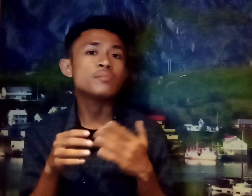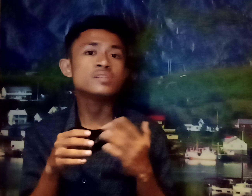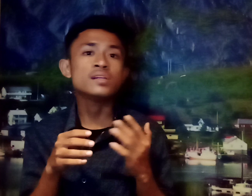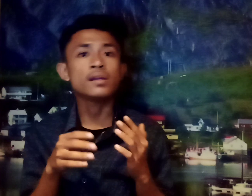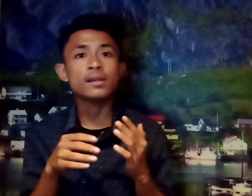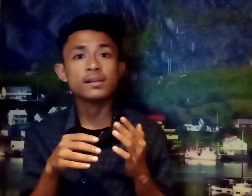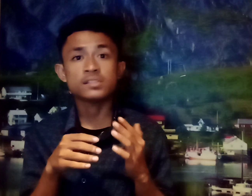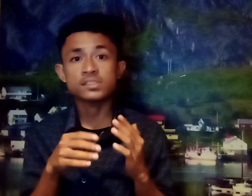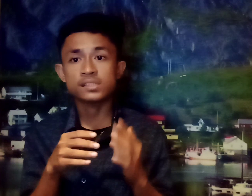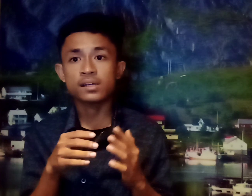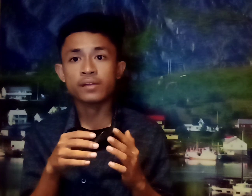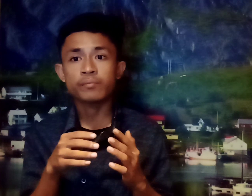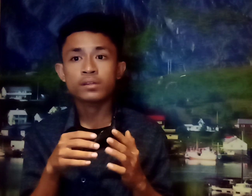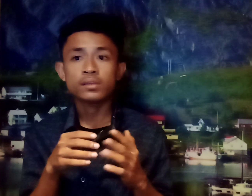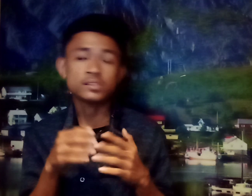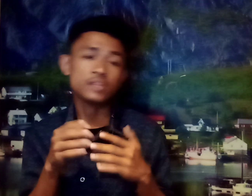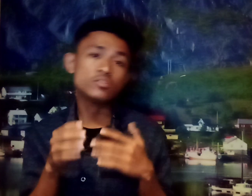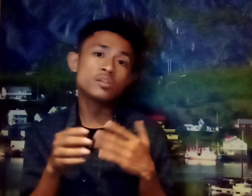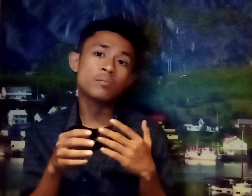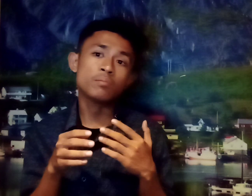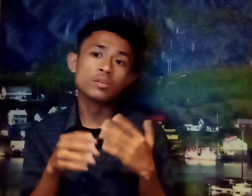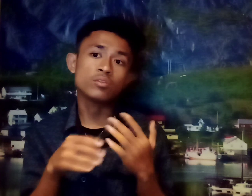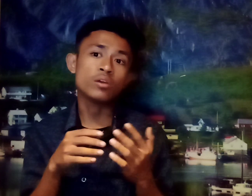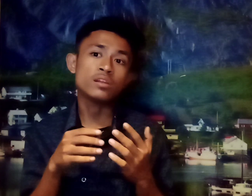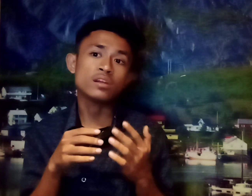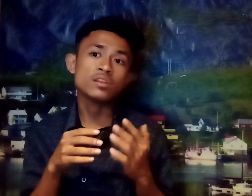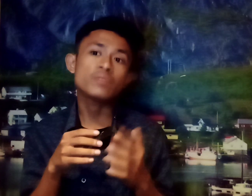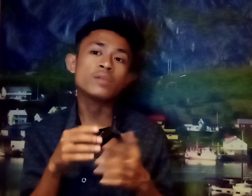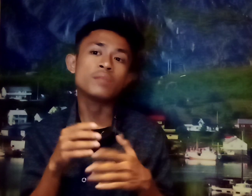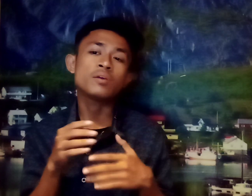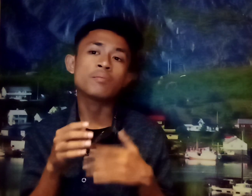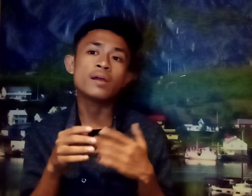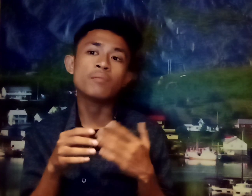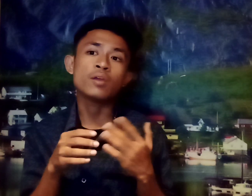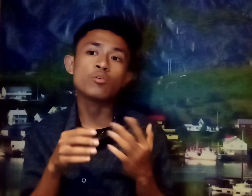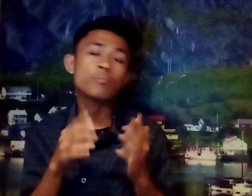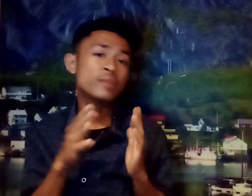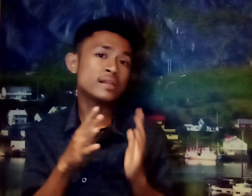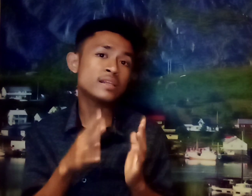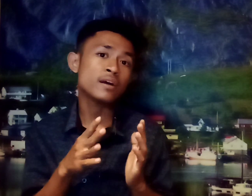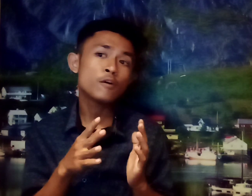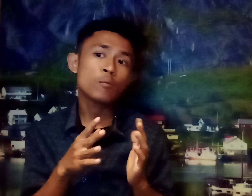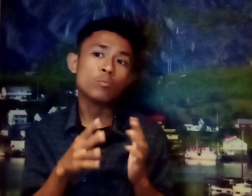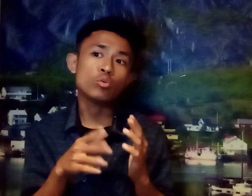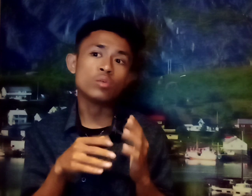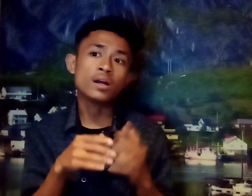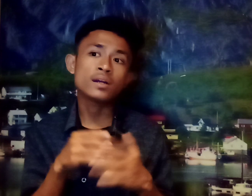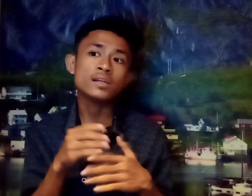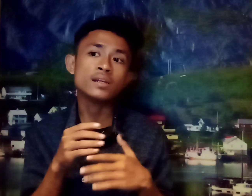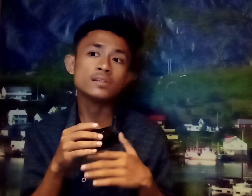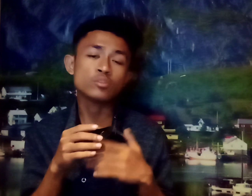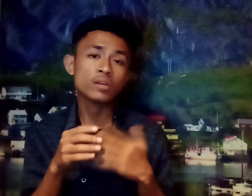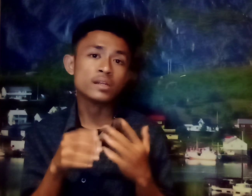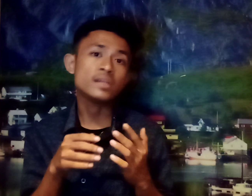bisa digeneralisasikan. Selanjutnya, metode kualitatif lebih kepada melakukan penelitian menggunakan seorang diri